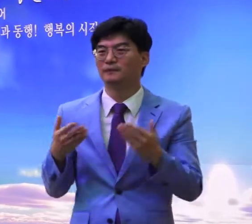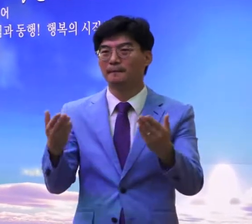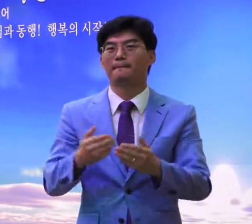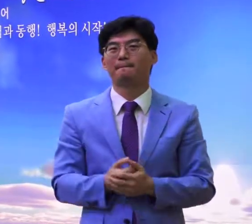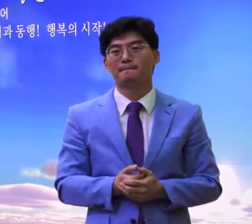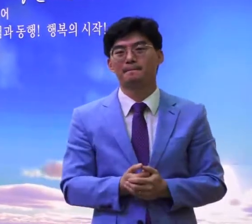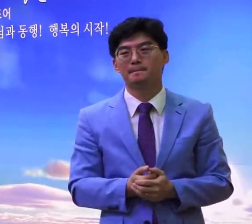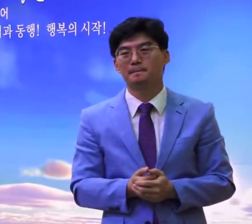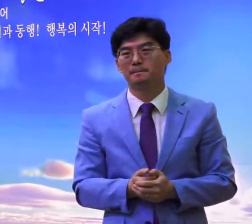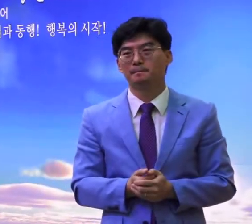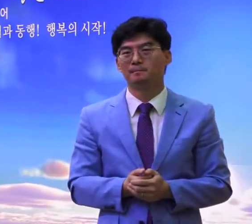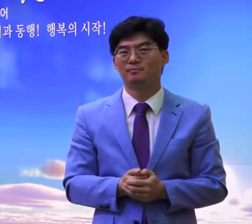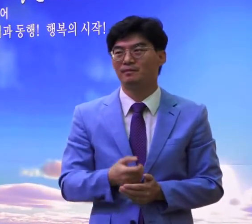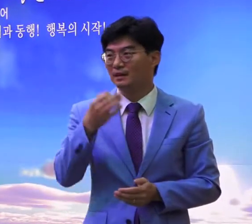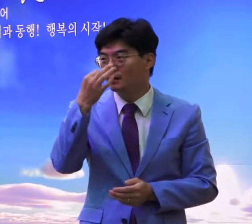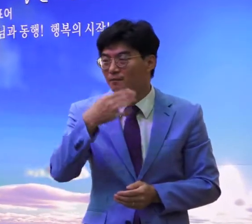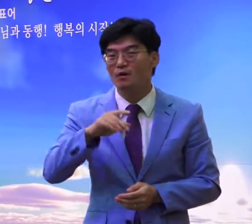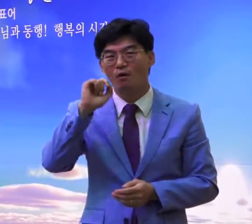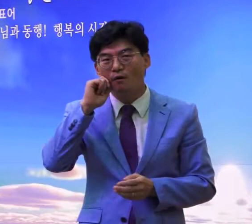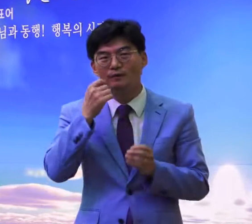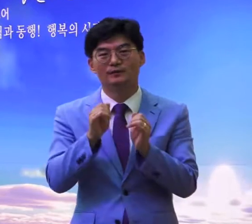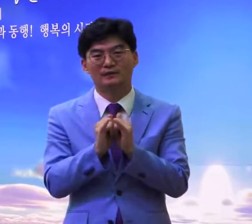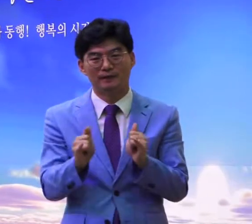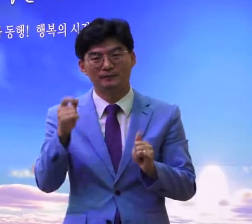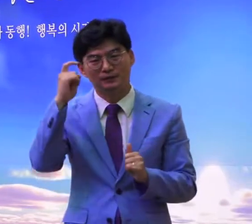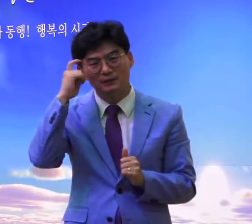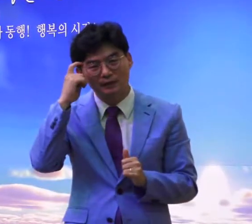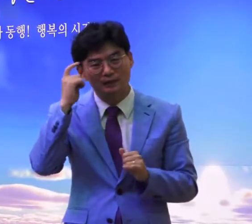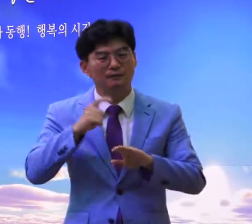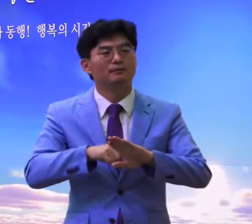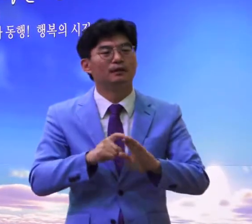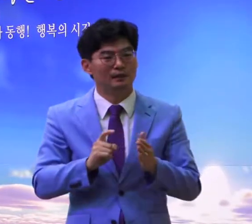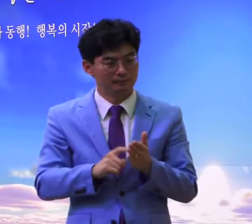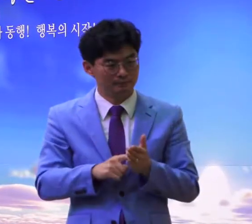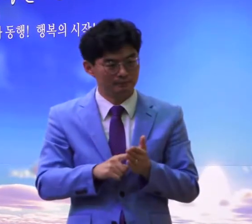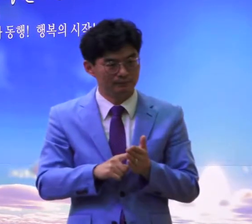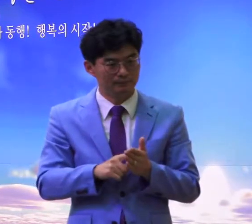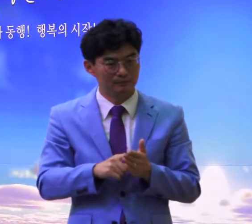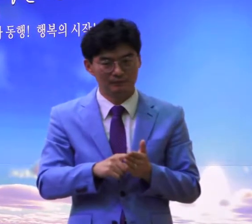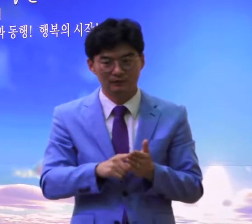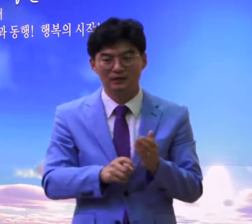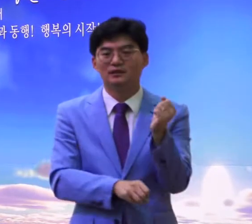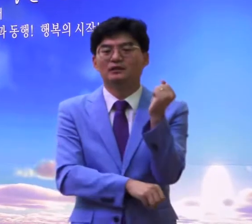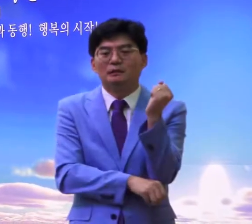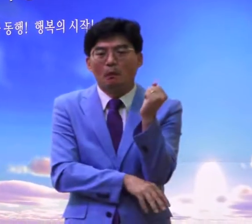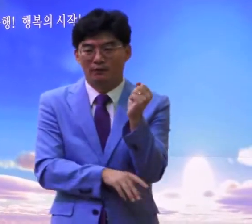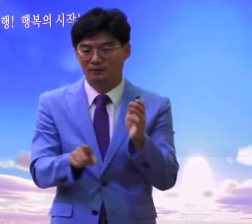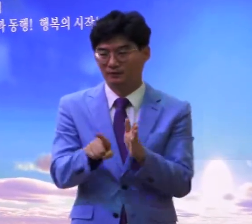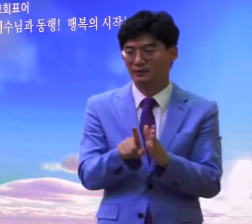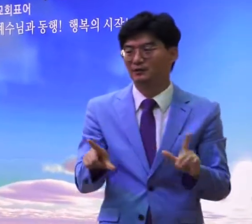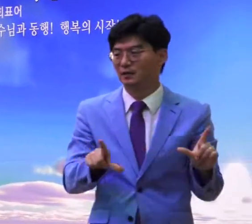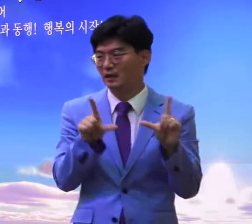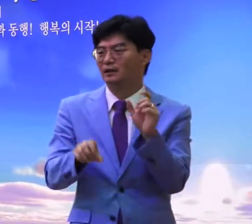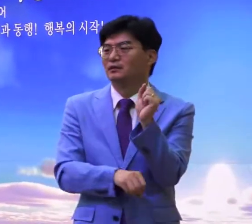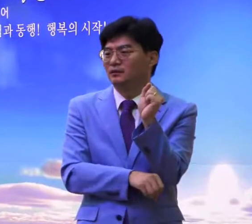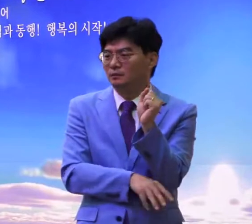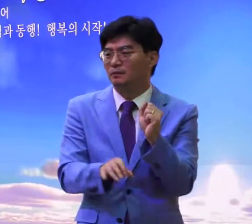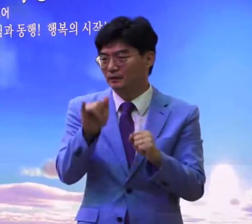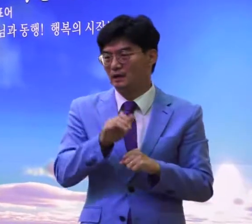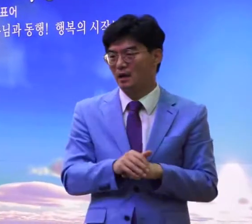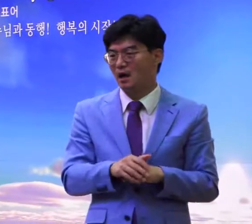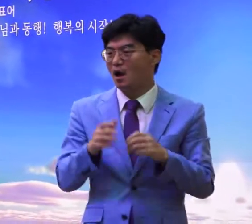밥을 보면서 힘들고 어려운 사람들을 생각하는 것, 이거는 정말 기본적인 신앙입니다. 아이들과 함께 앉았을 때 이번에